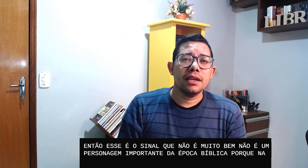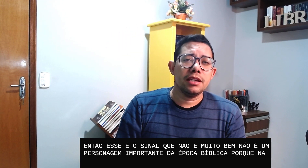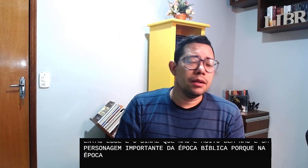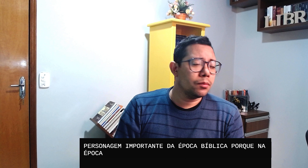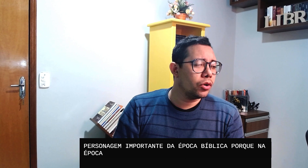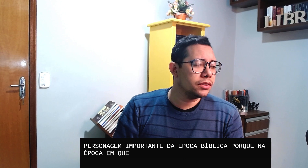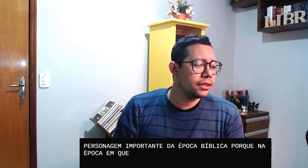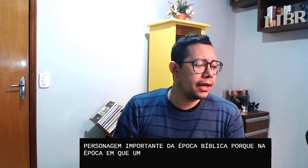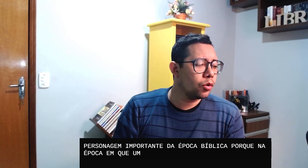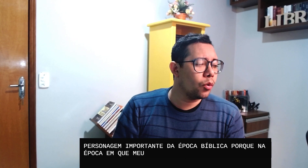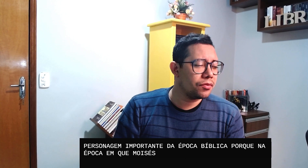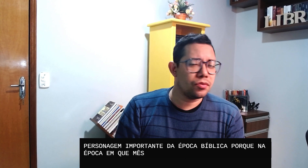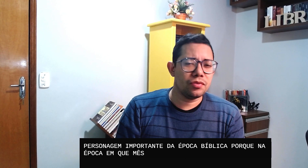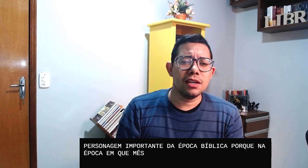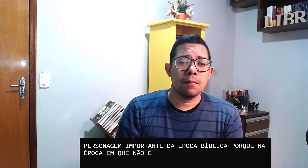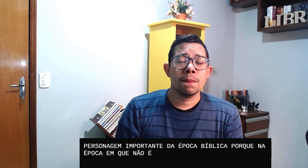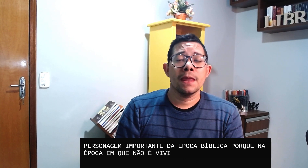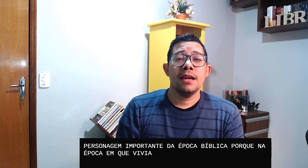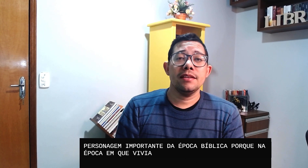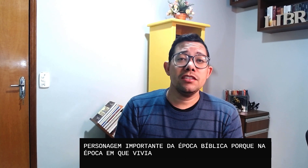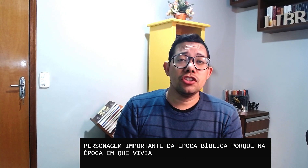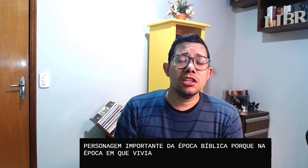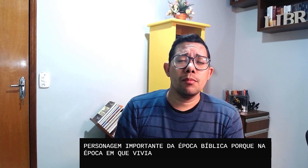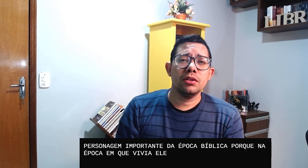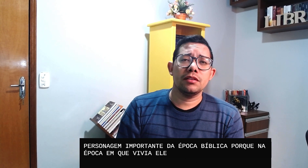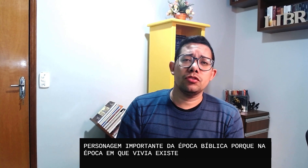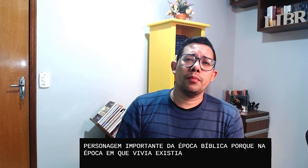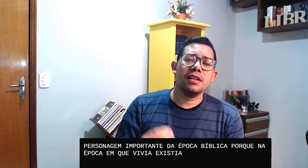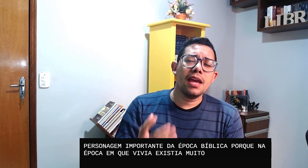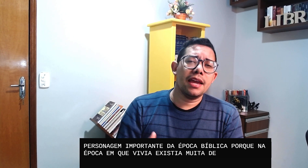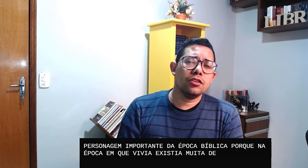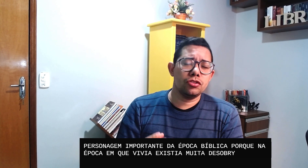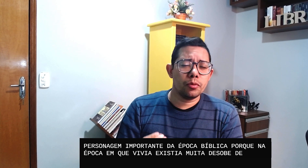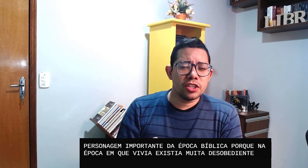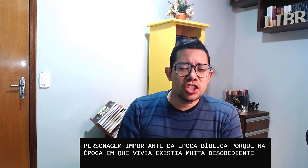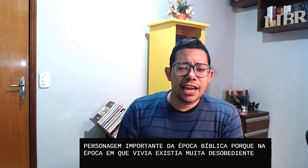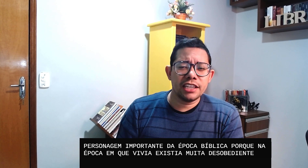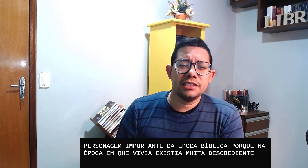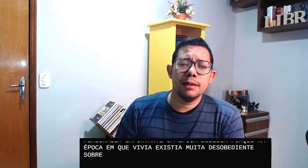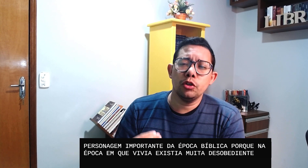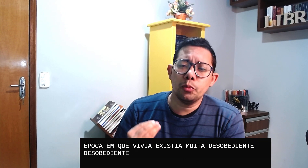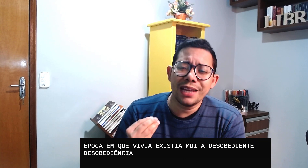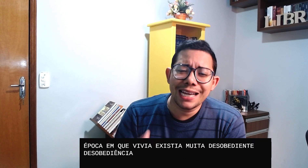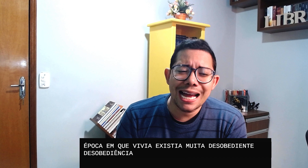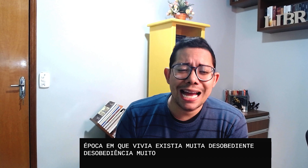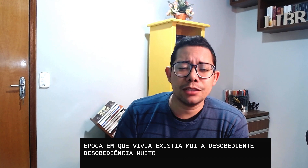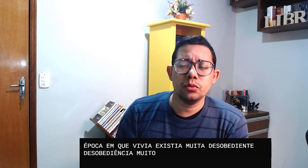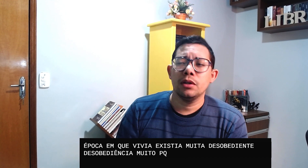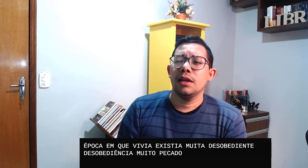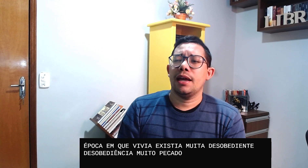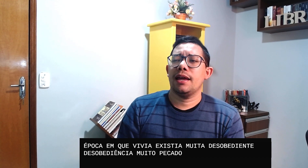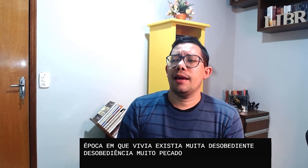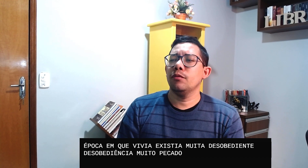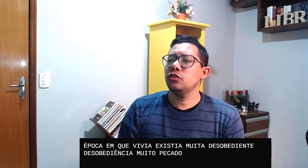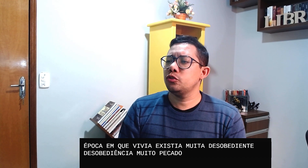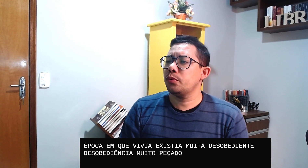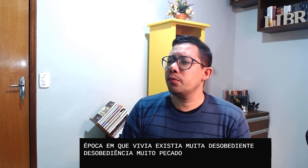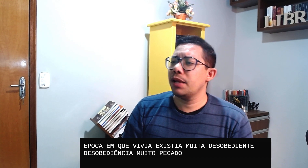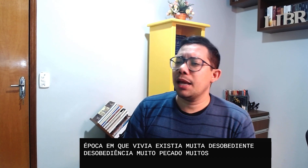que Noé vivia, existia muita desobediência, muito pecado, muitos problemas